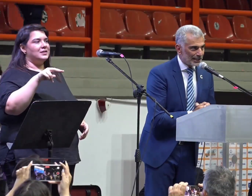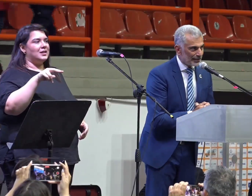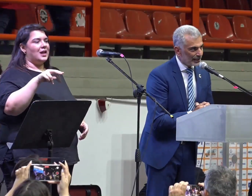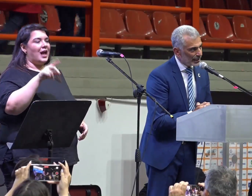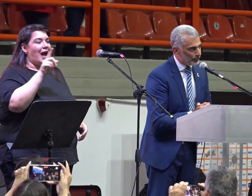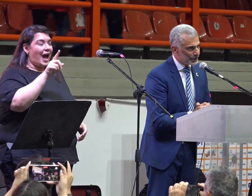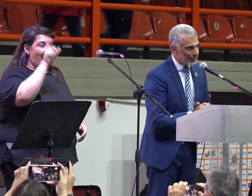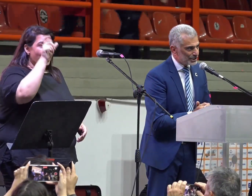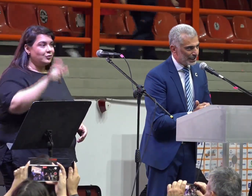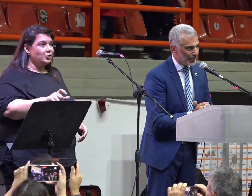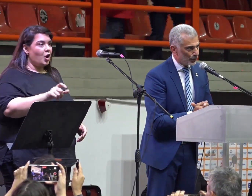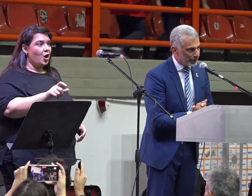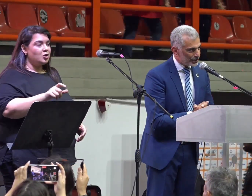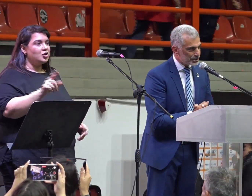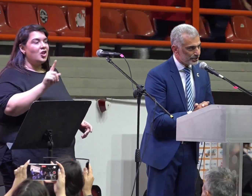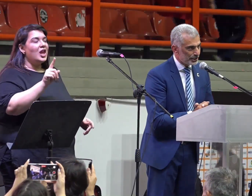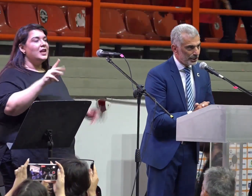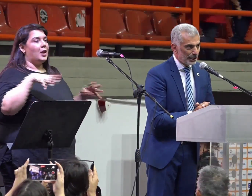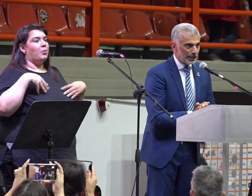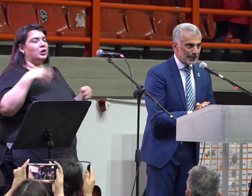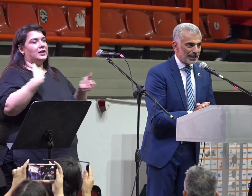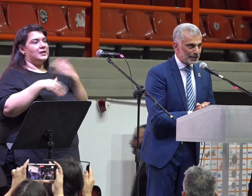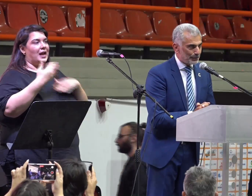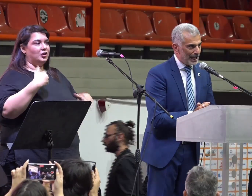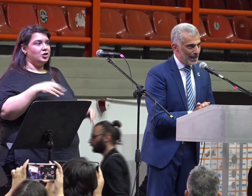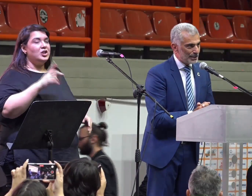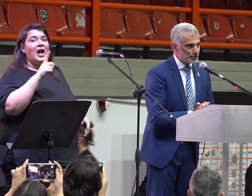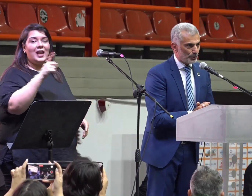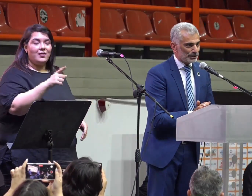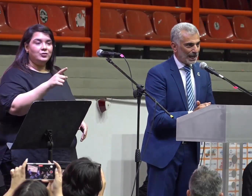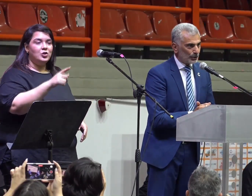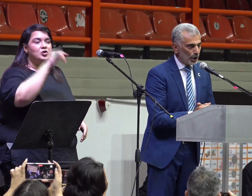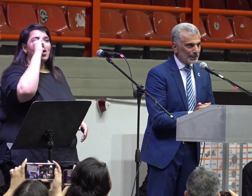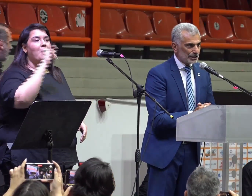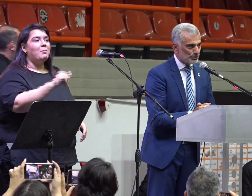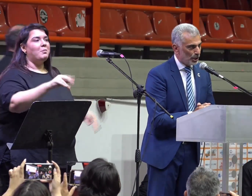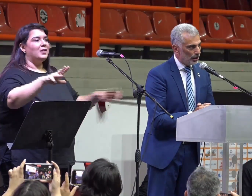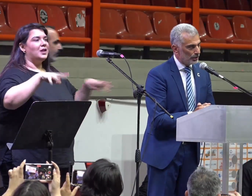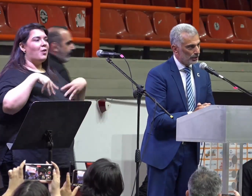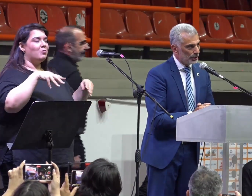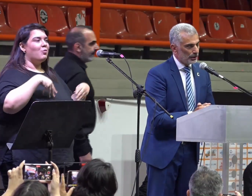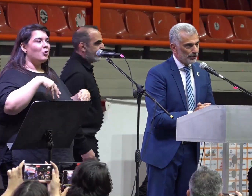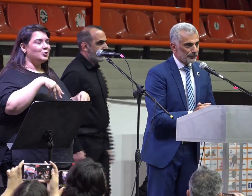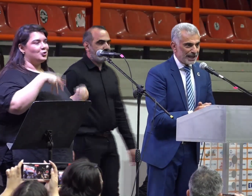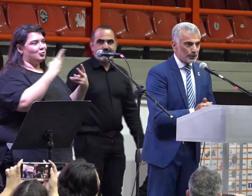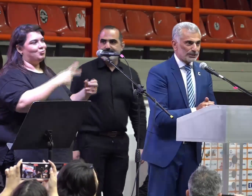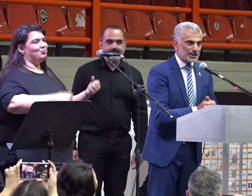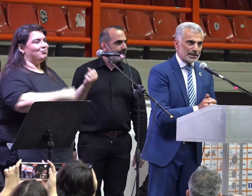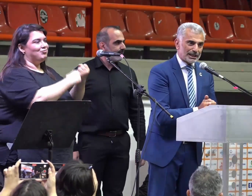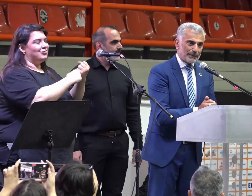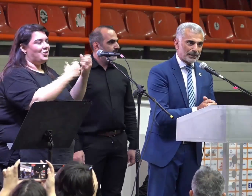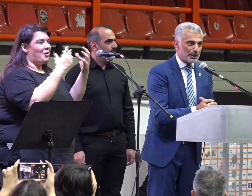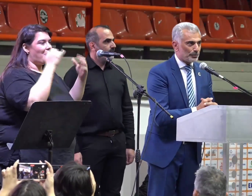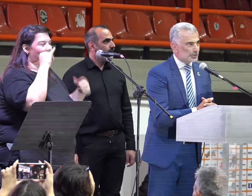οποίος, αν και δεν είναι ποντιακής καταγωγής, είναι δίπλα στο ποντιακό ελληνισμό,